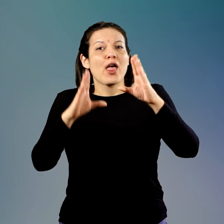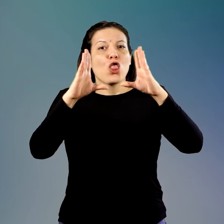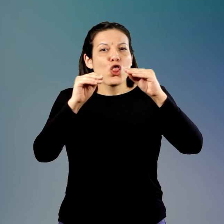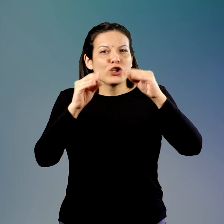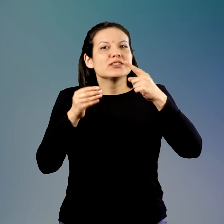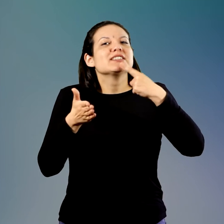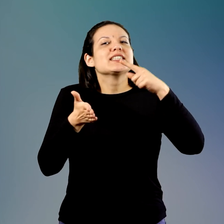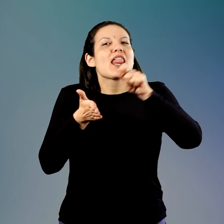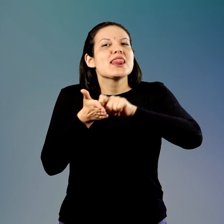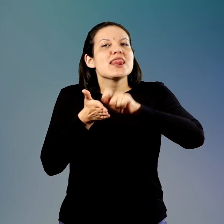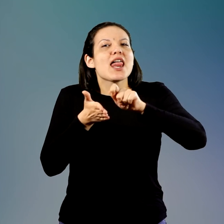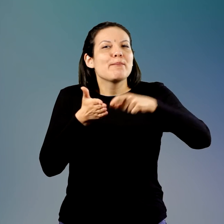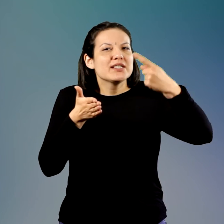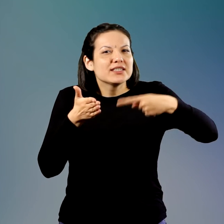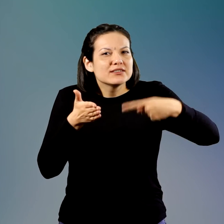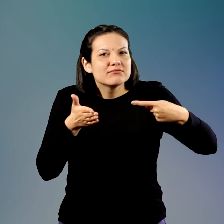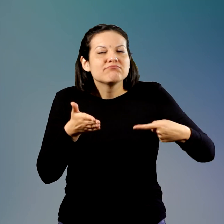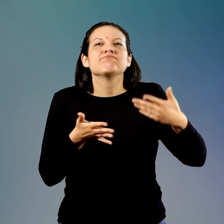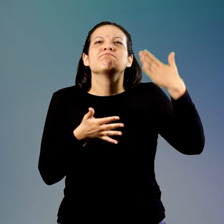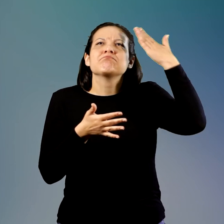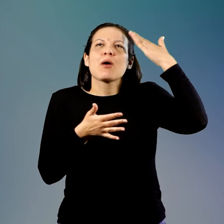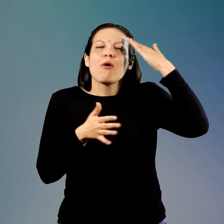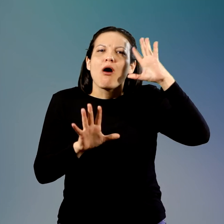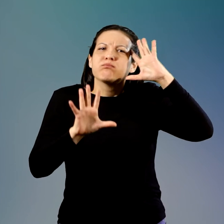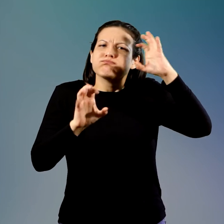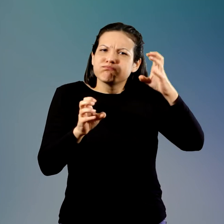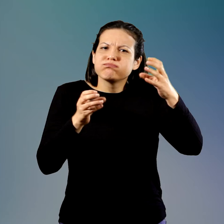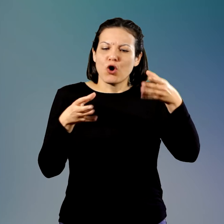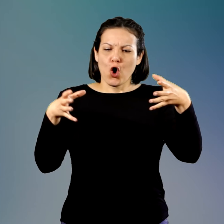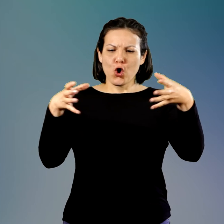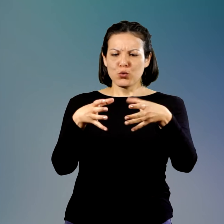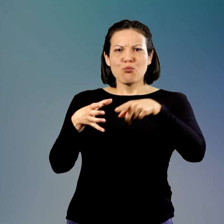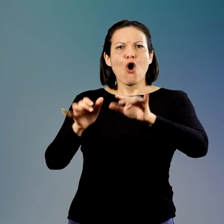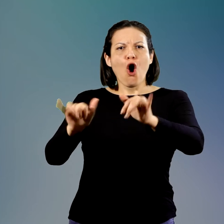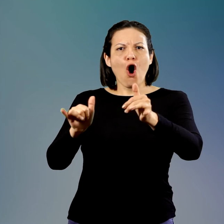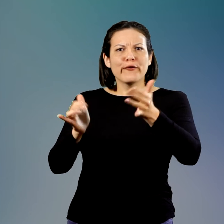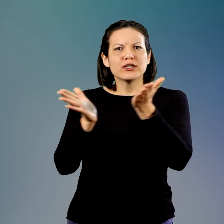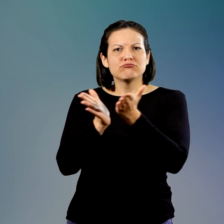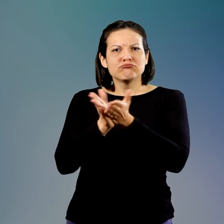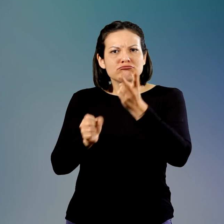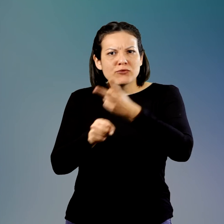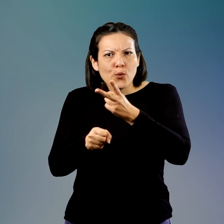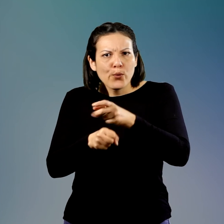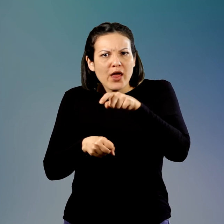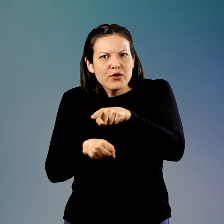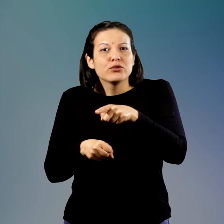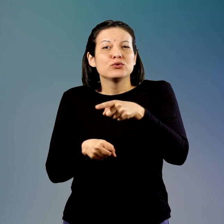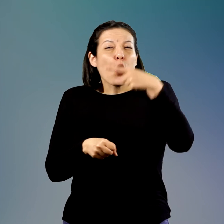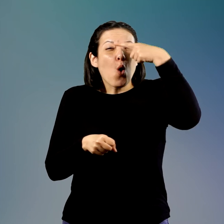trae de la memoria a un grupo de jóvenes estudiantes secundarios que fueron secuestrados por